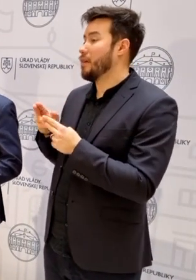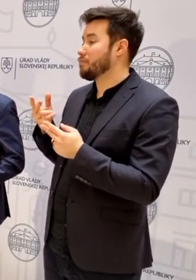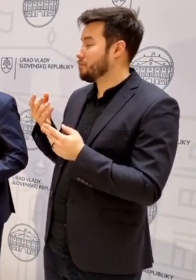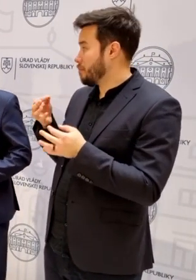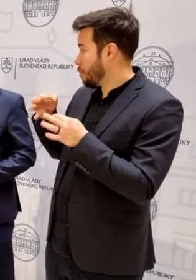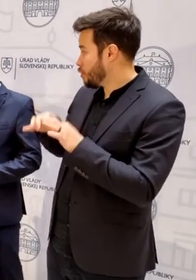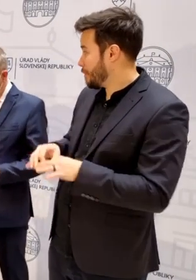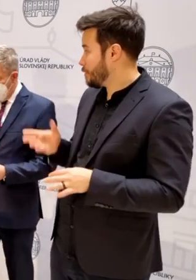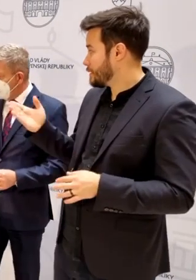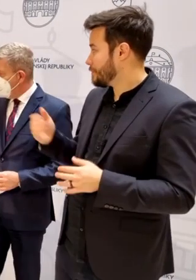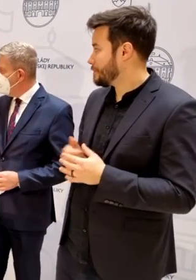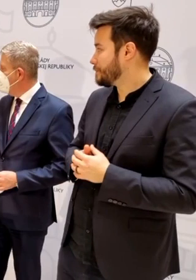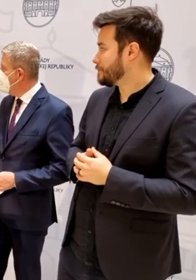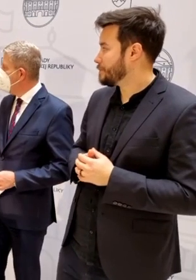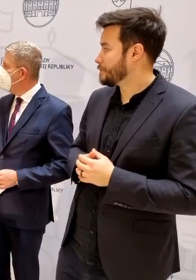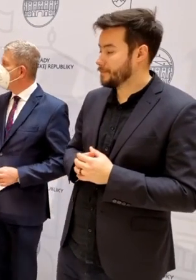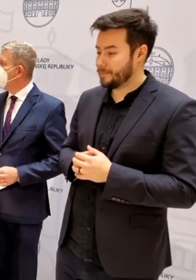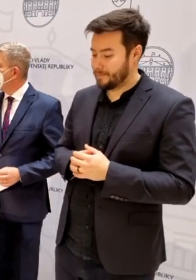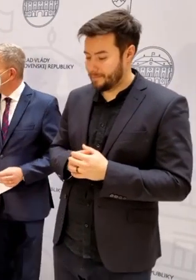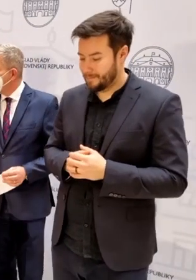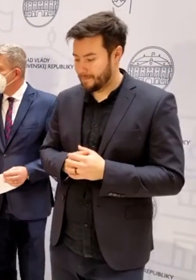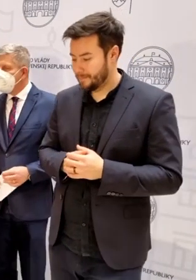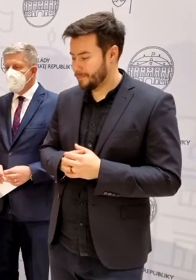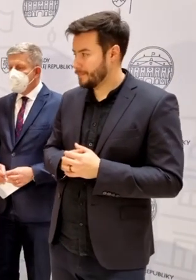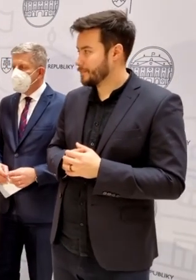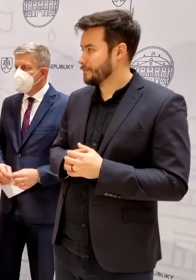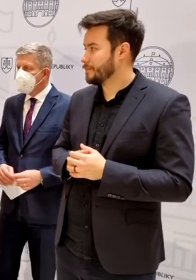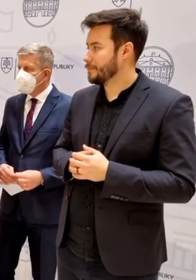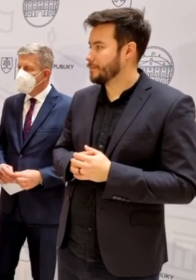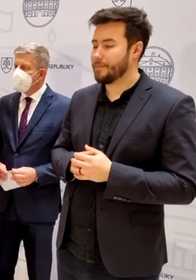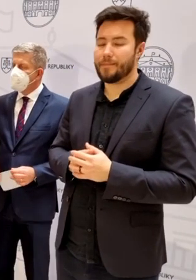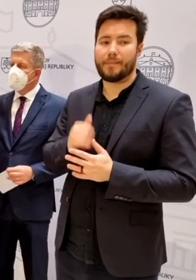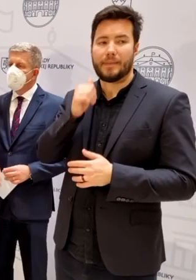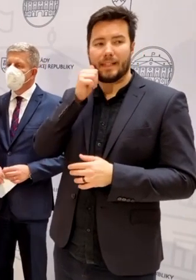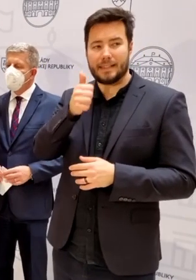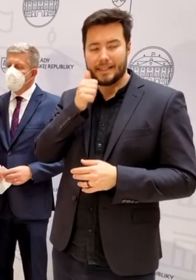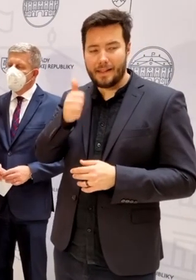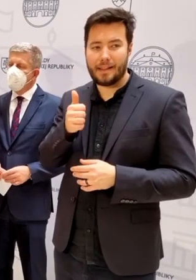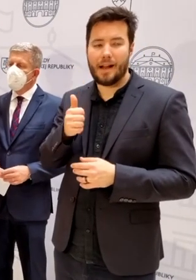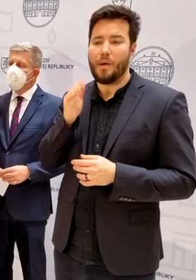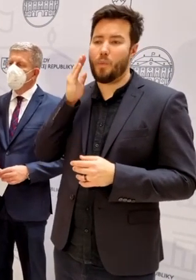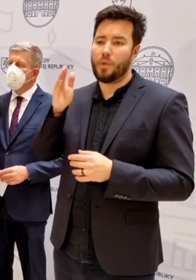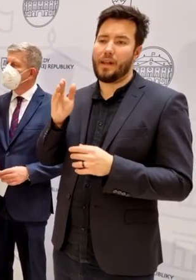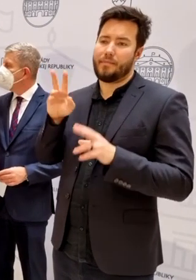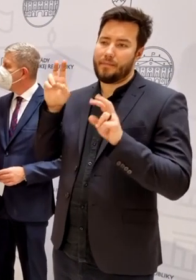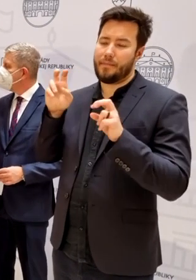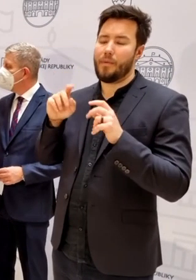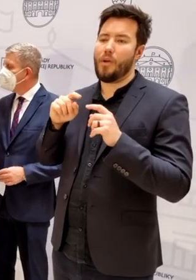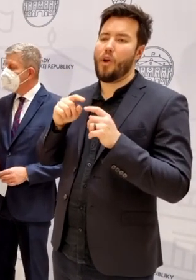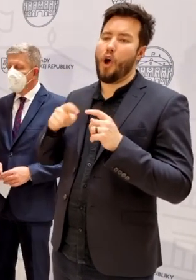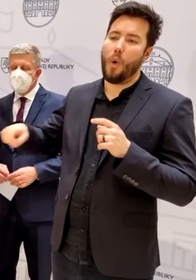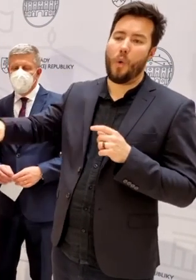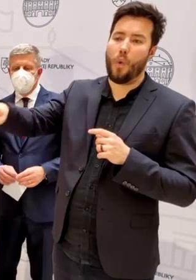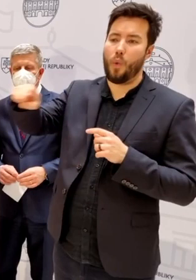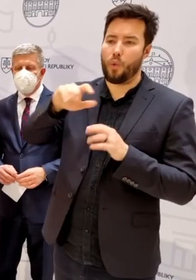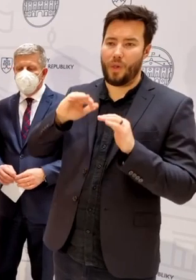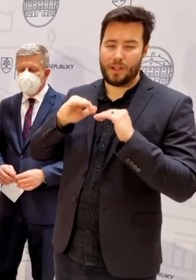No, myslím, že máte vám po podrobnosti úplne presne. Zajtra ešte prebehne taký okrúhly stôl s rôznymi